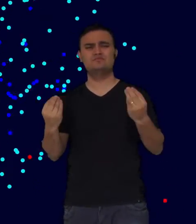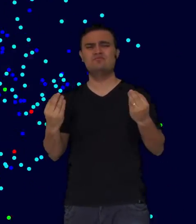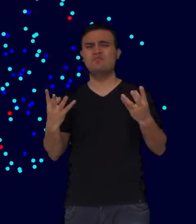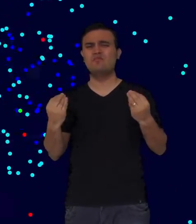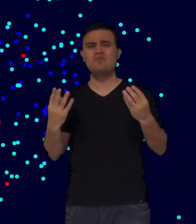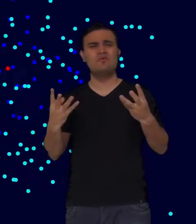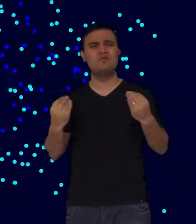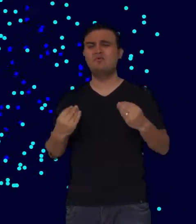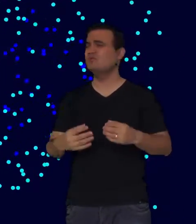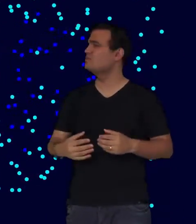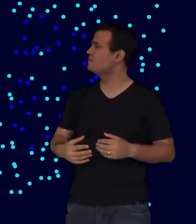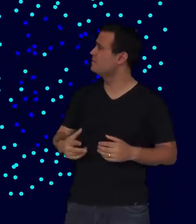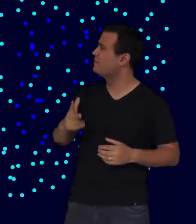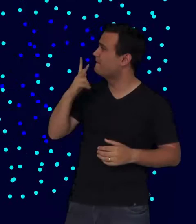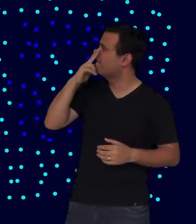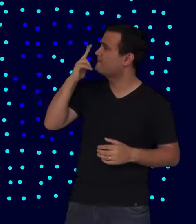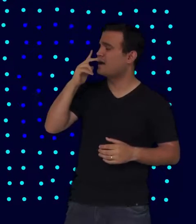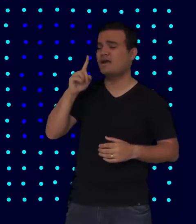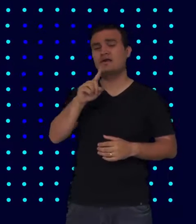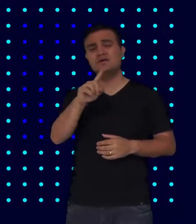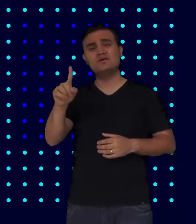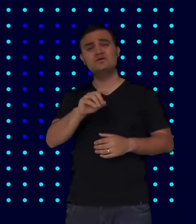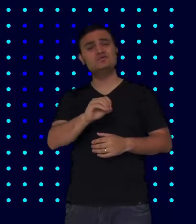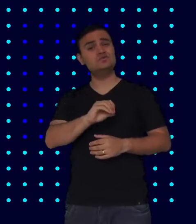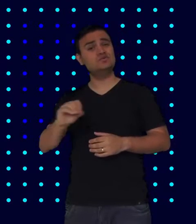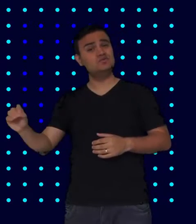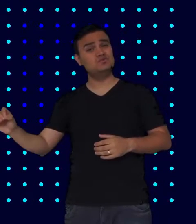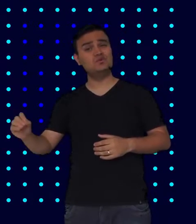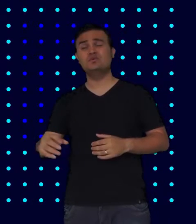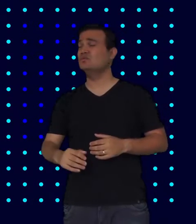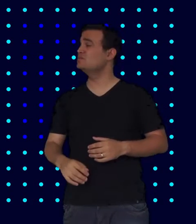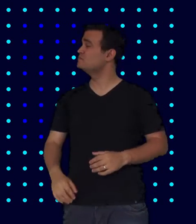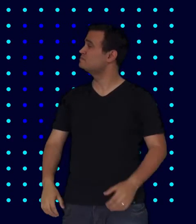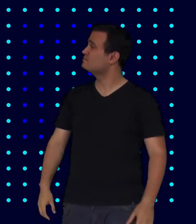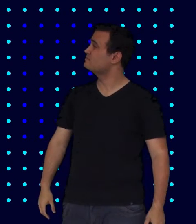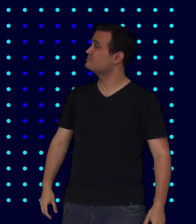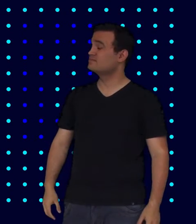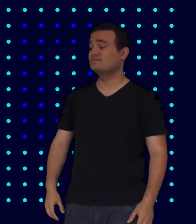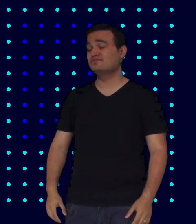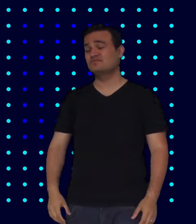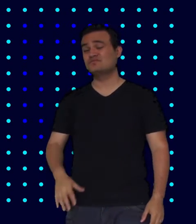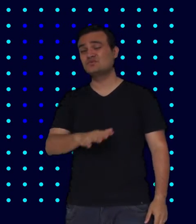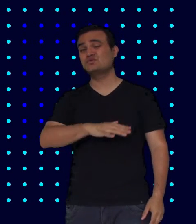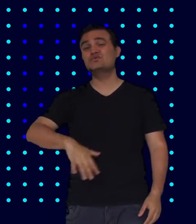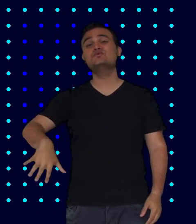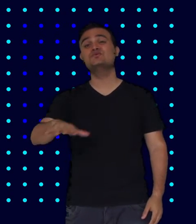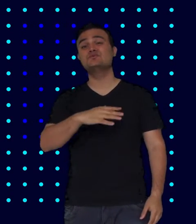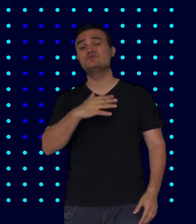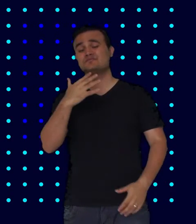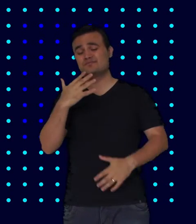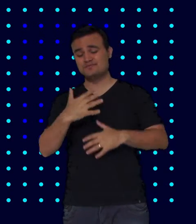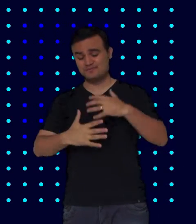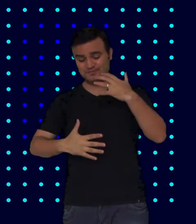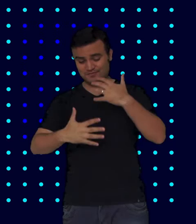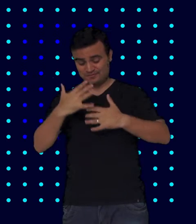elementares, um verdadeiro zoo de partículas. Neste momento houve uma crise.